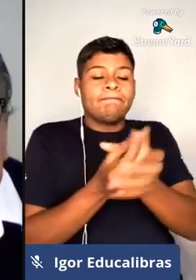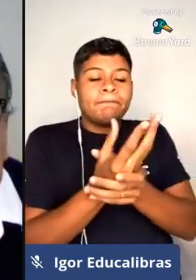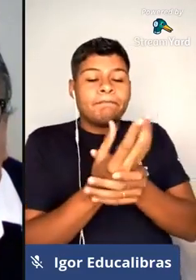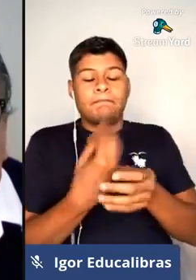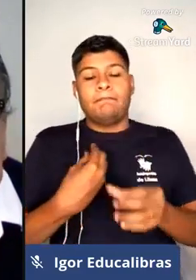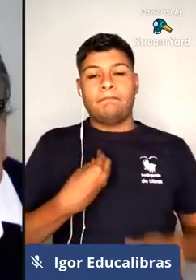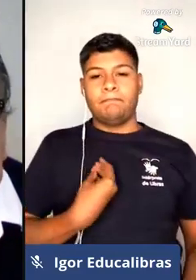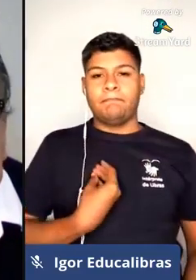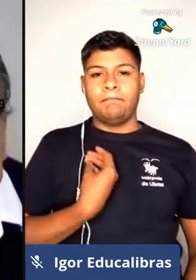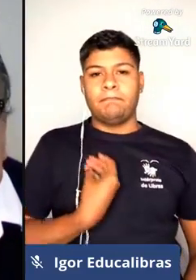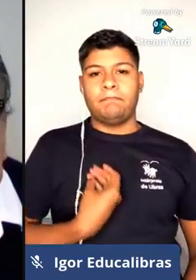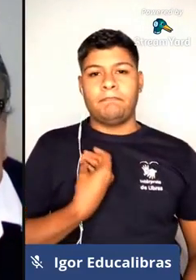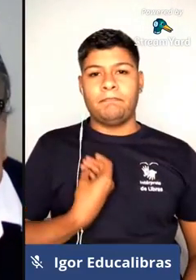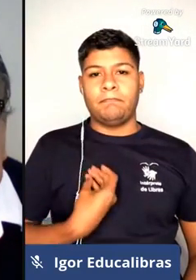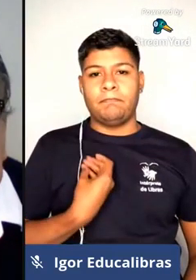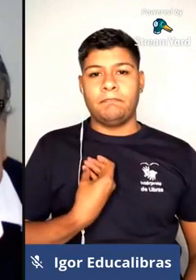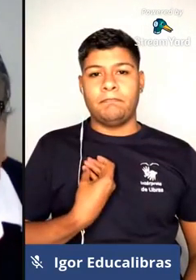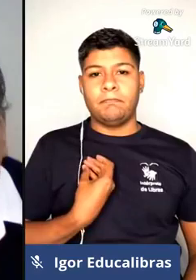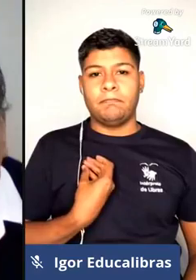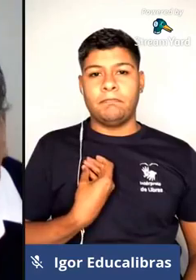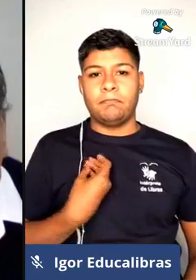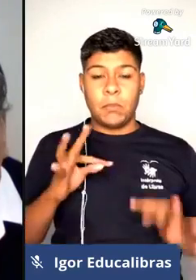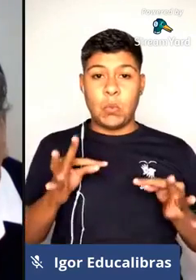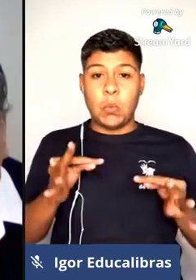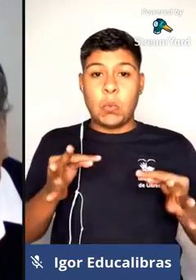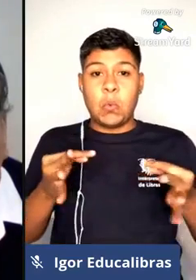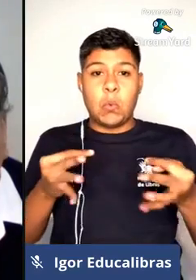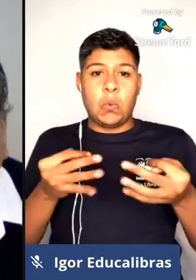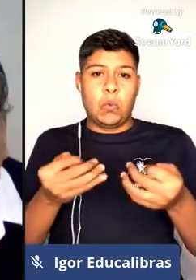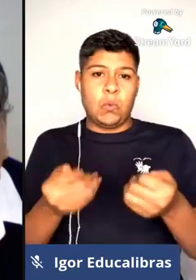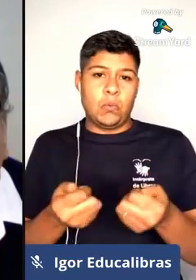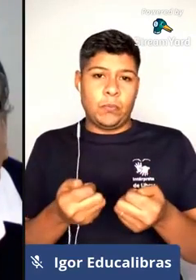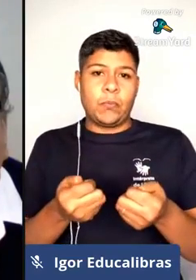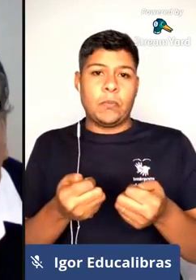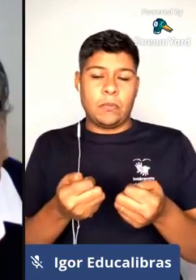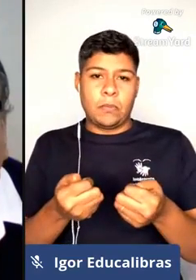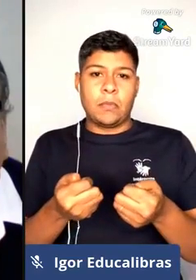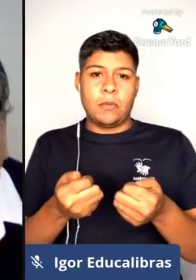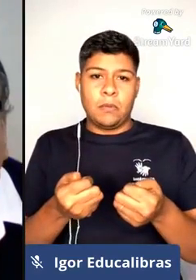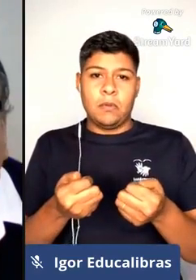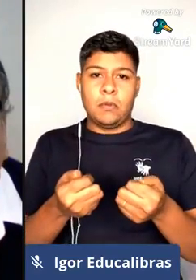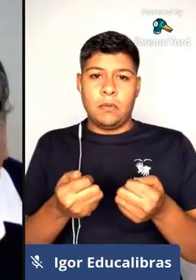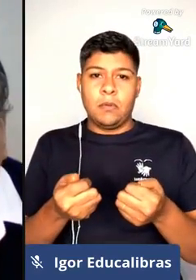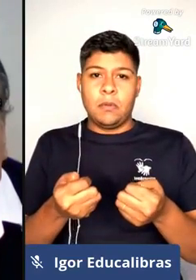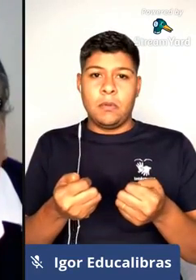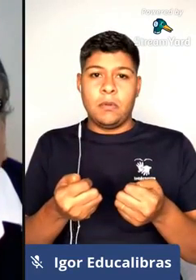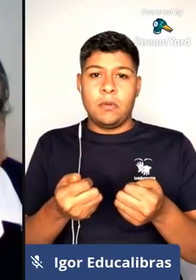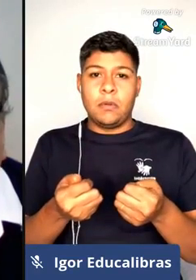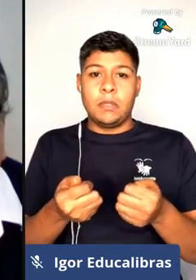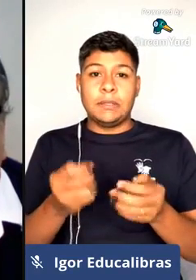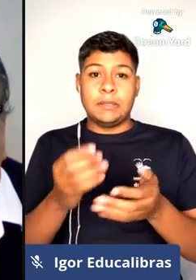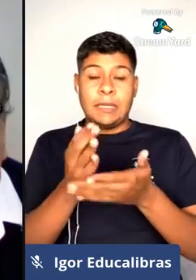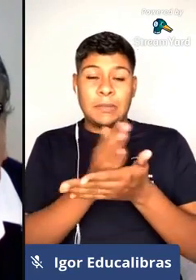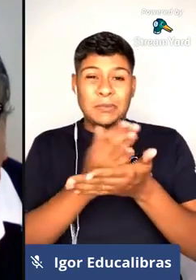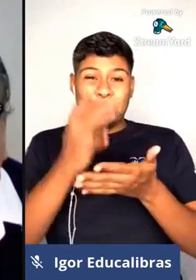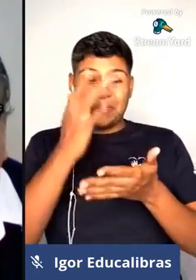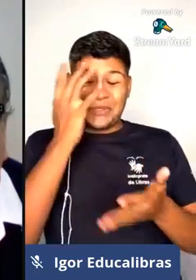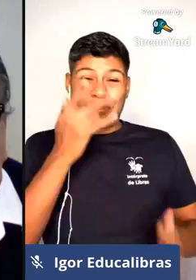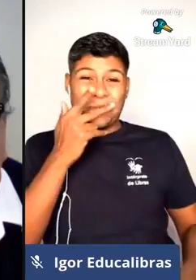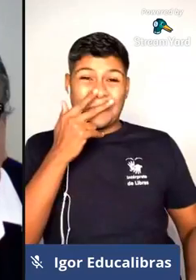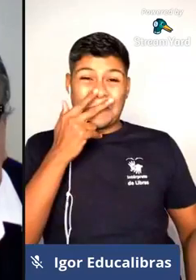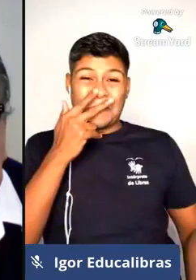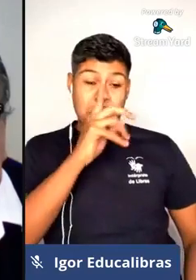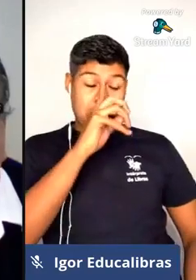excedentes do todo, né? E que muita gente condenou, mas